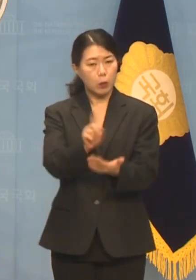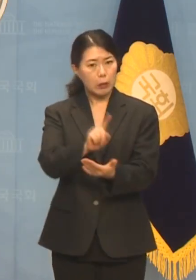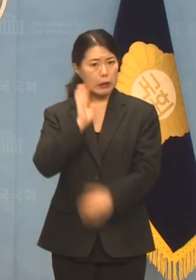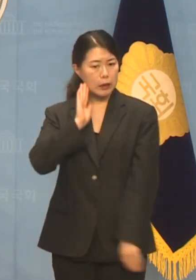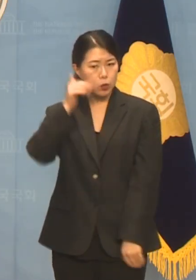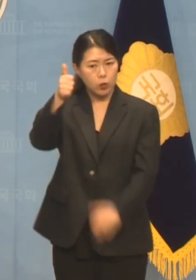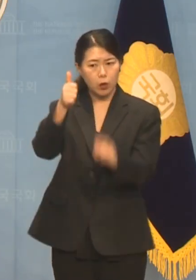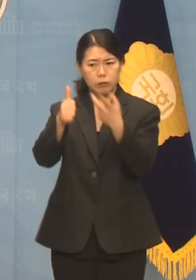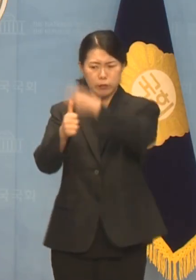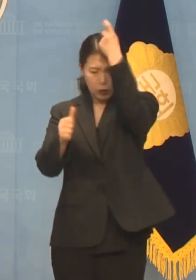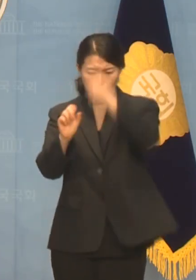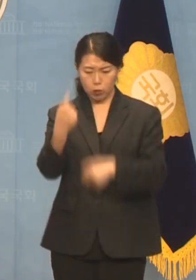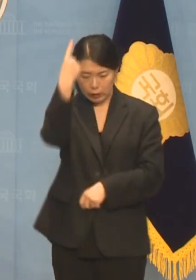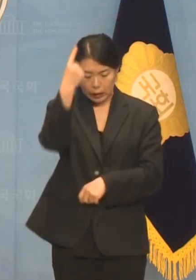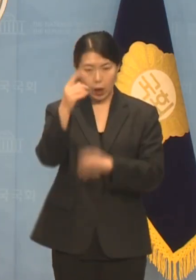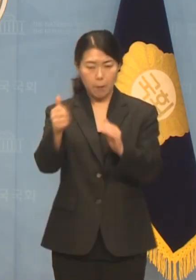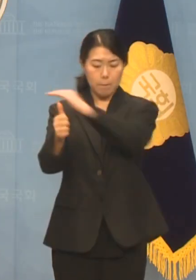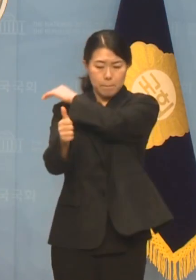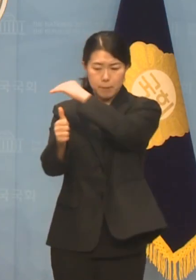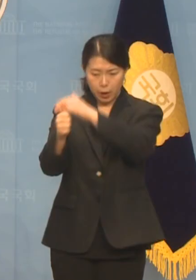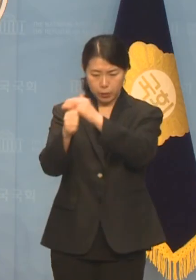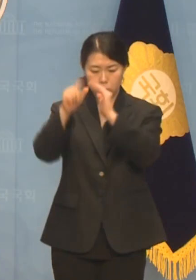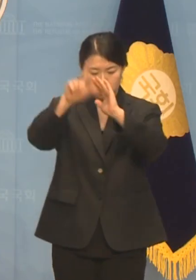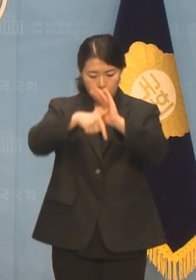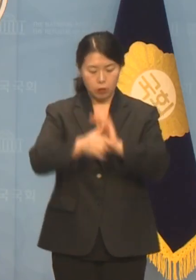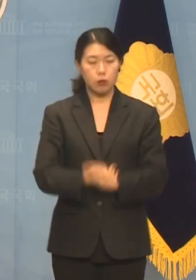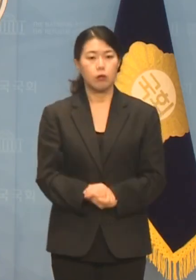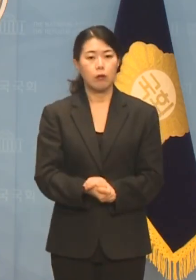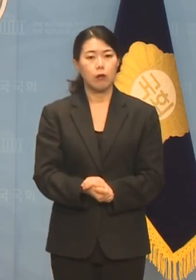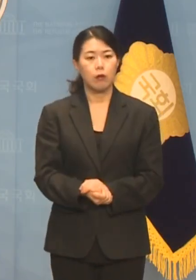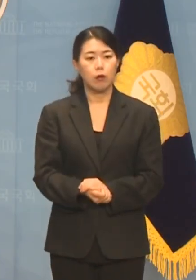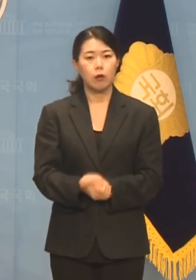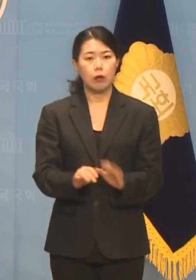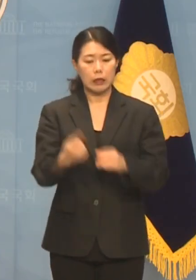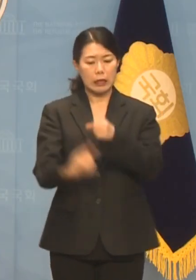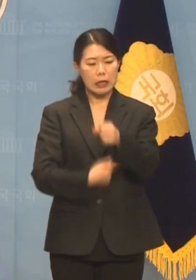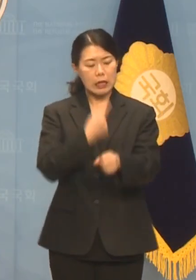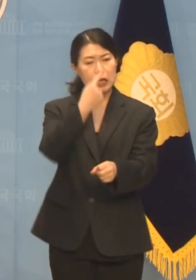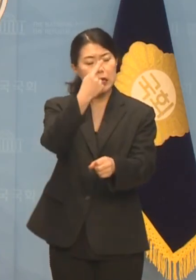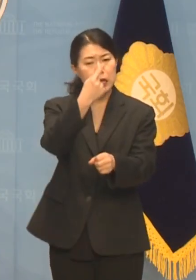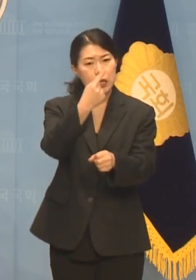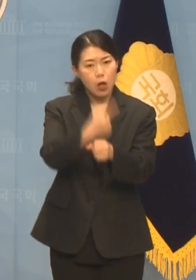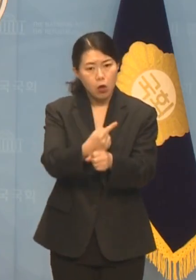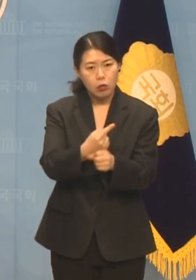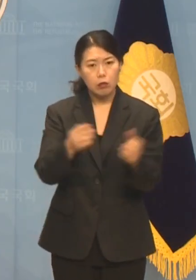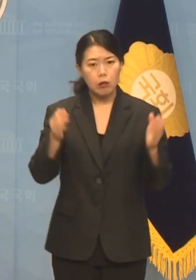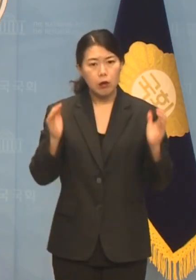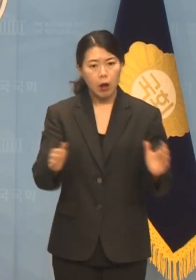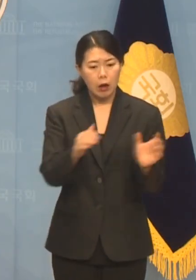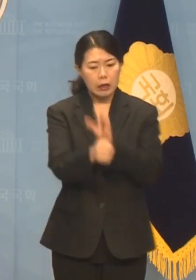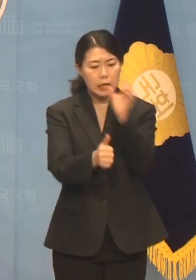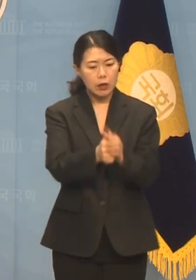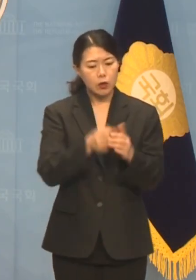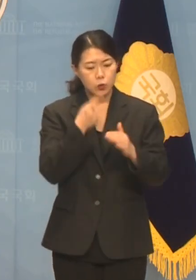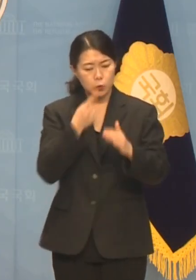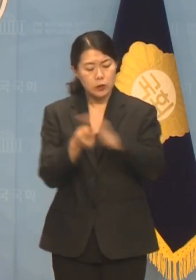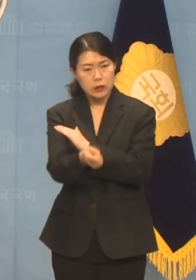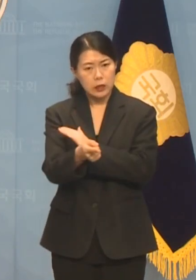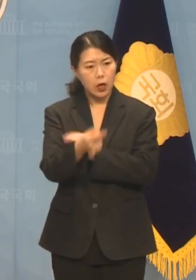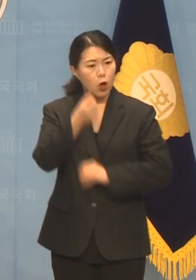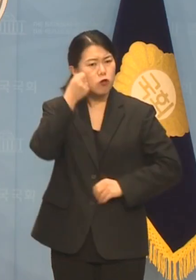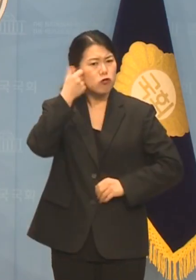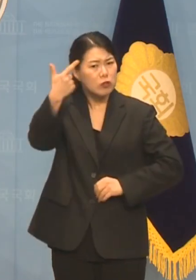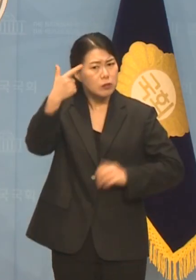대통령이 탄핵 소추로 인해서 파면되는 경우에는 통상 1년에 걸리는 이관에 필요한 조치를